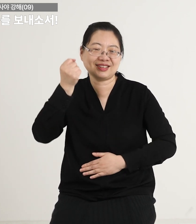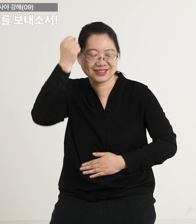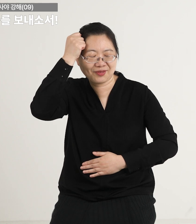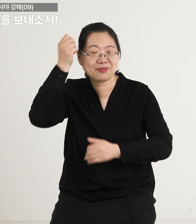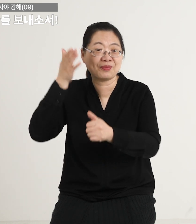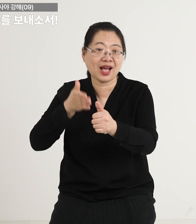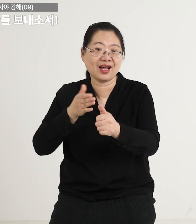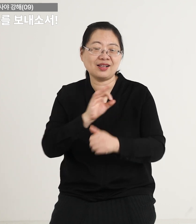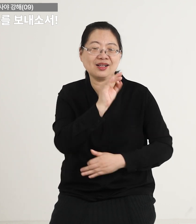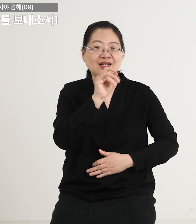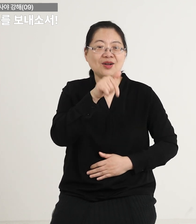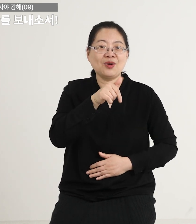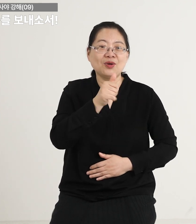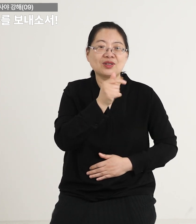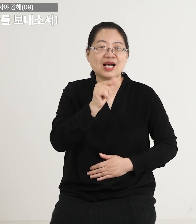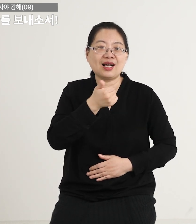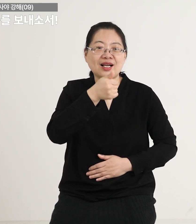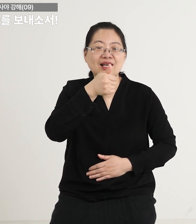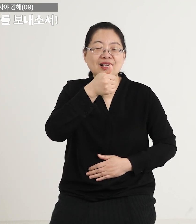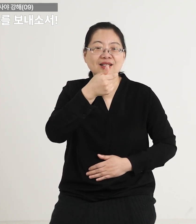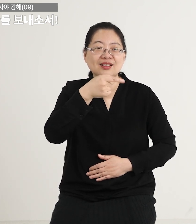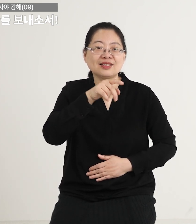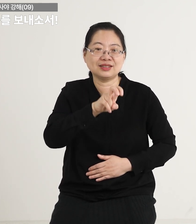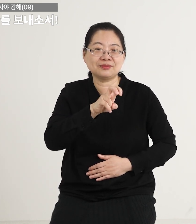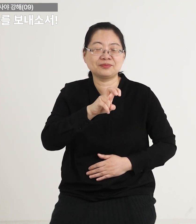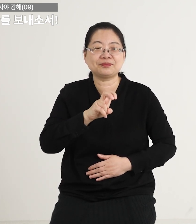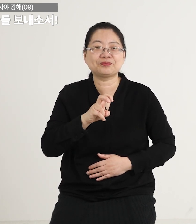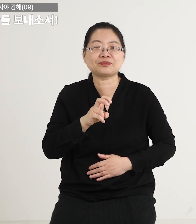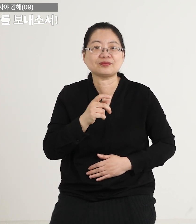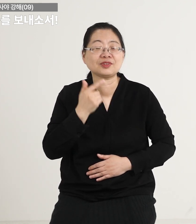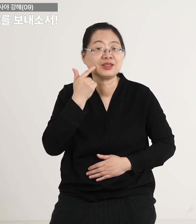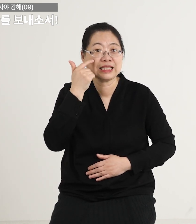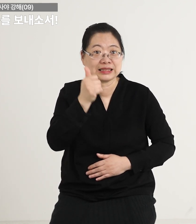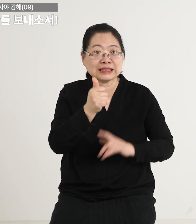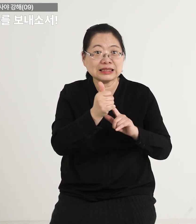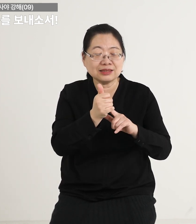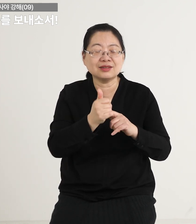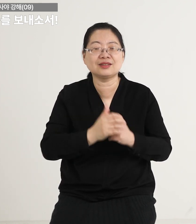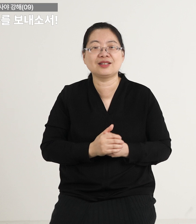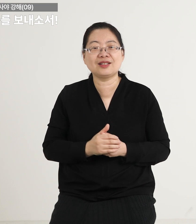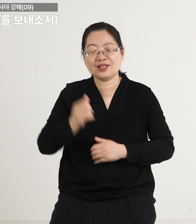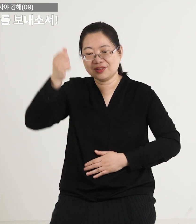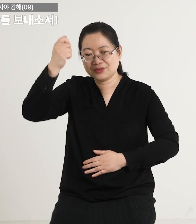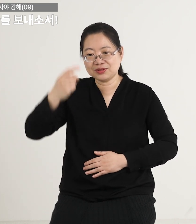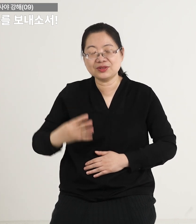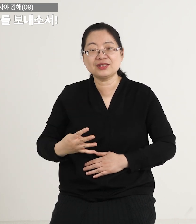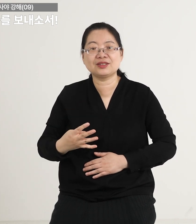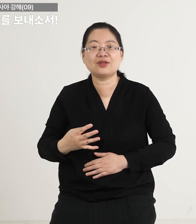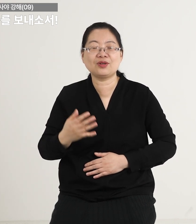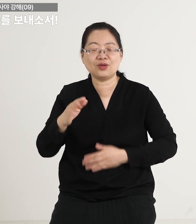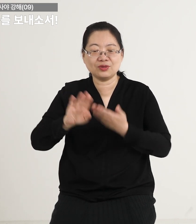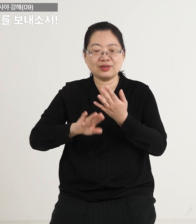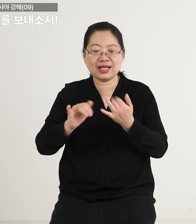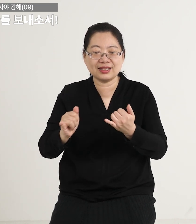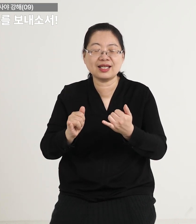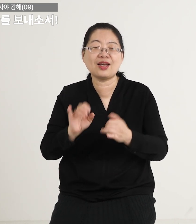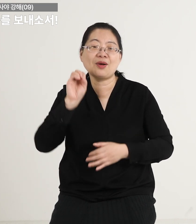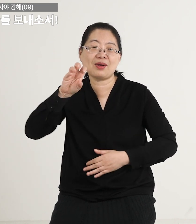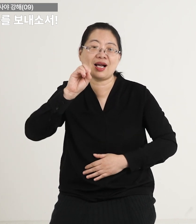작고하신 오카논 목사님이 그런 얘기를 수시로 후배들에게 하셨던 말이 기억이